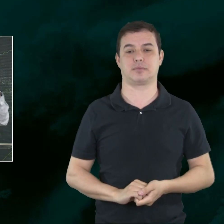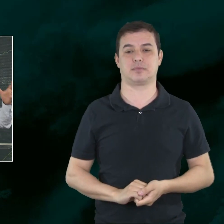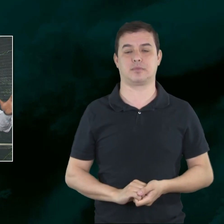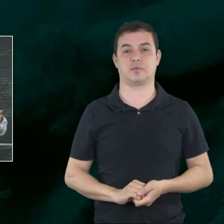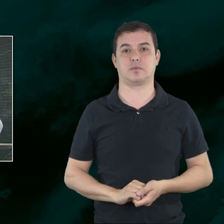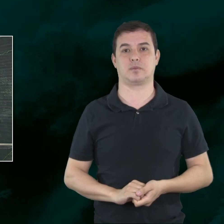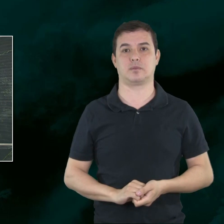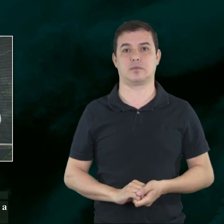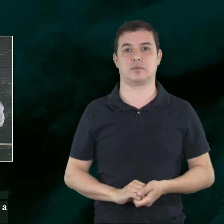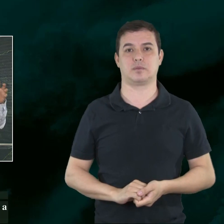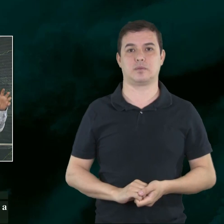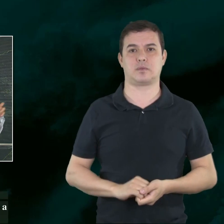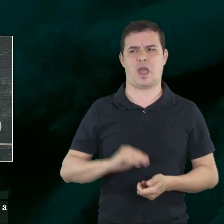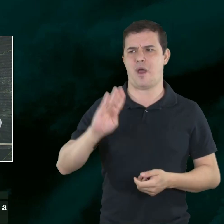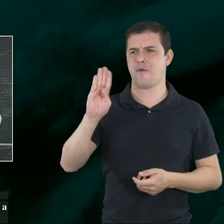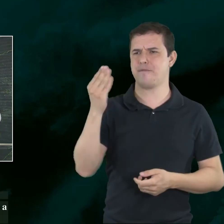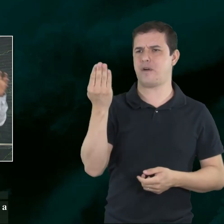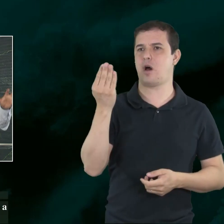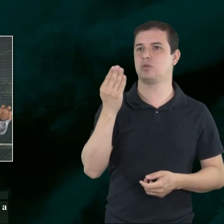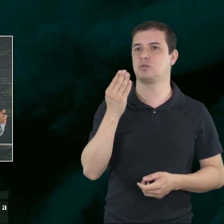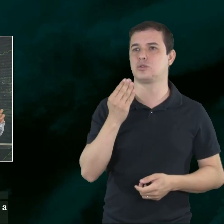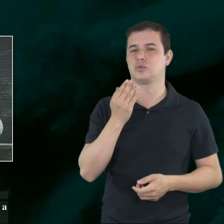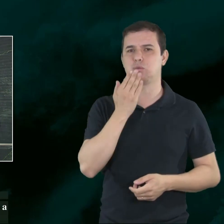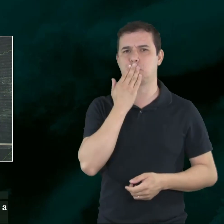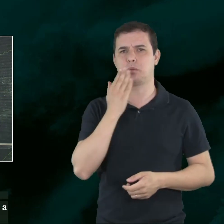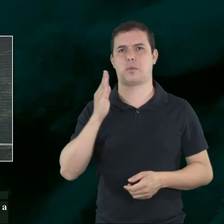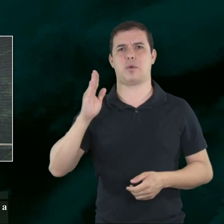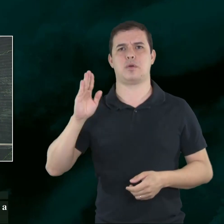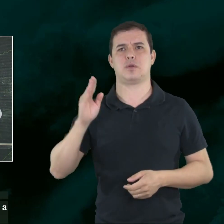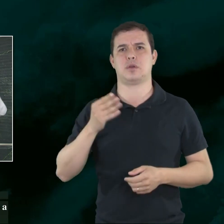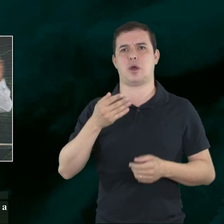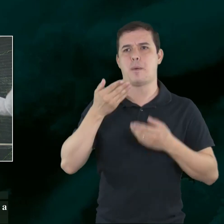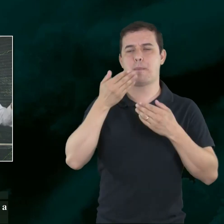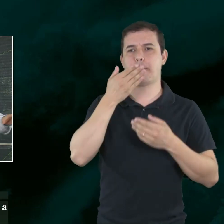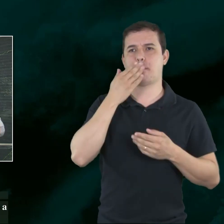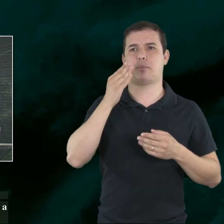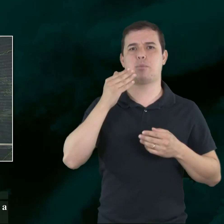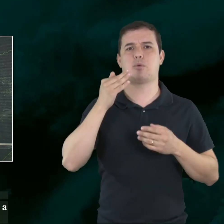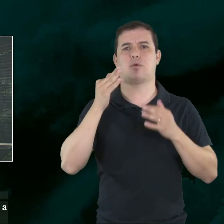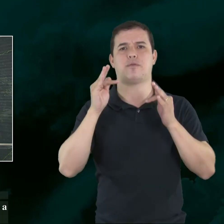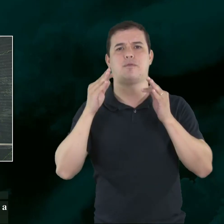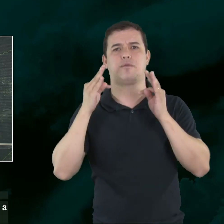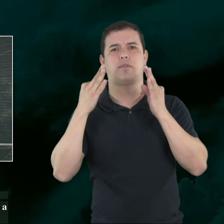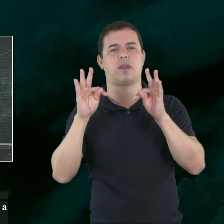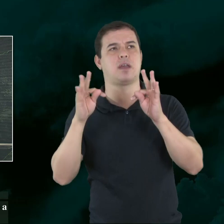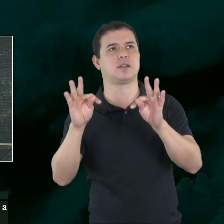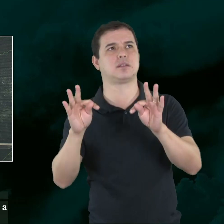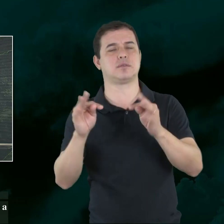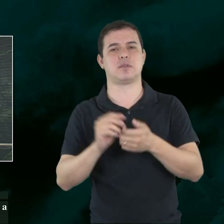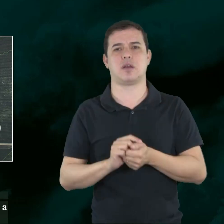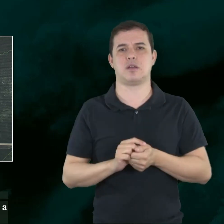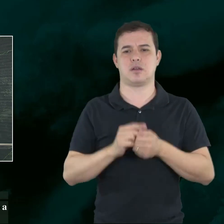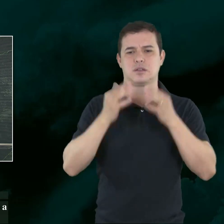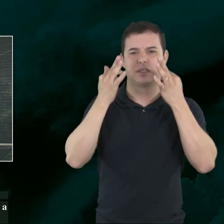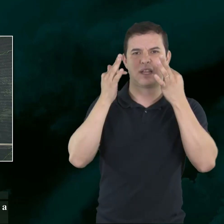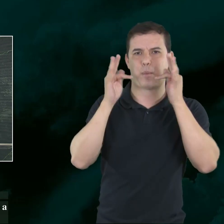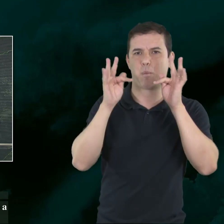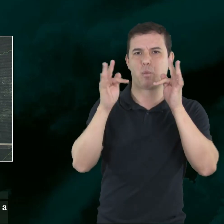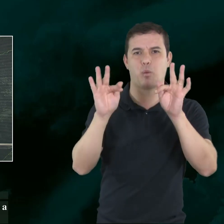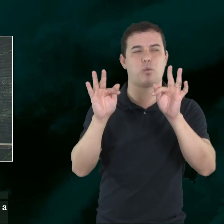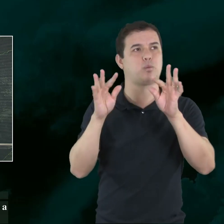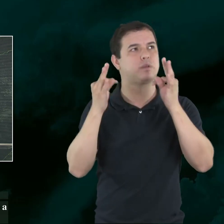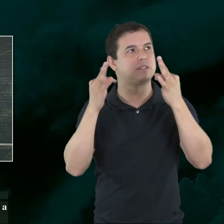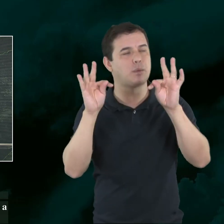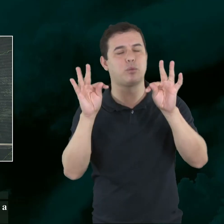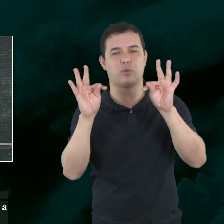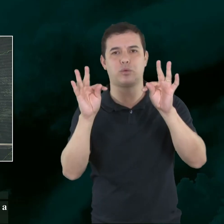muitos vão dizer que eles são profetas, vão dar profecia, muitas palavras. Queridos irmãos, não escutem. Vamos